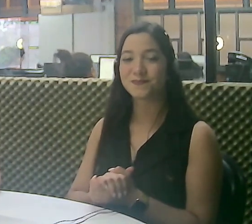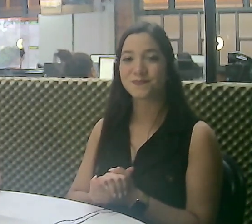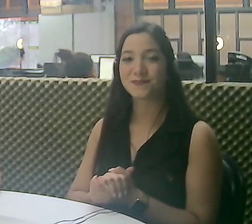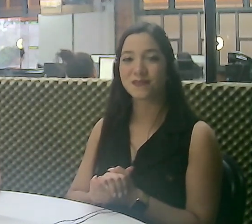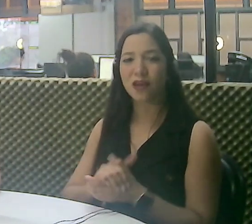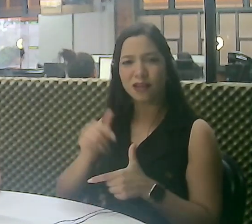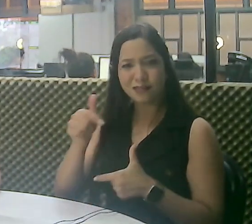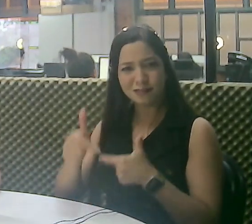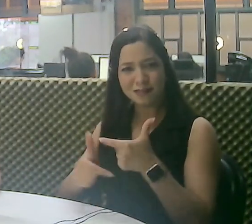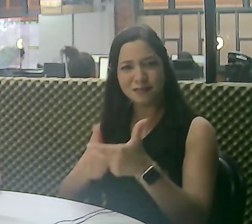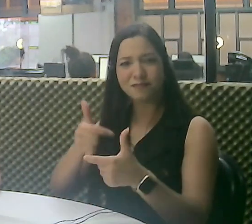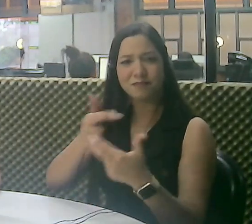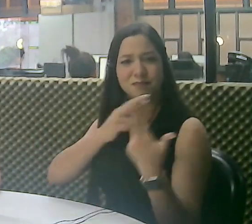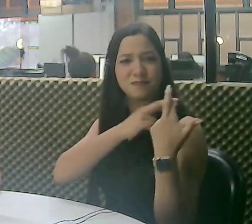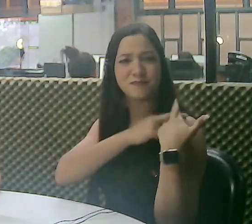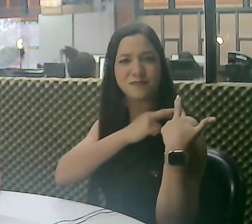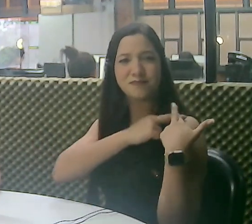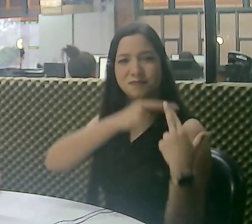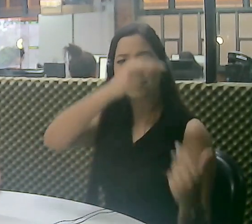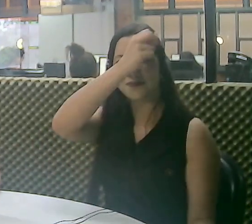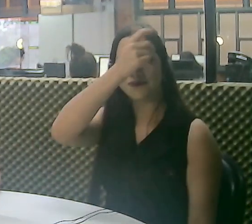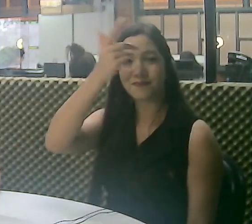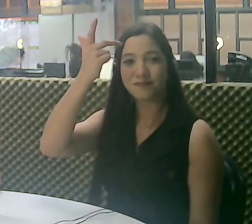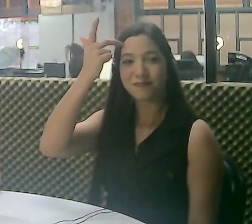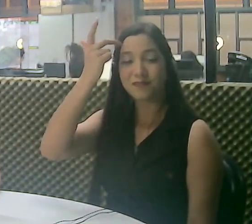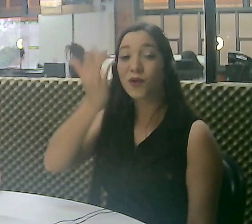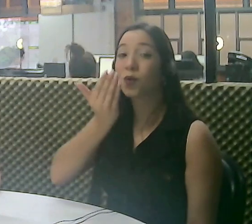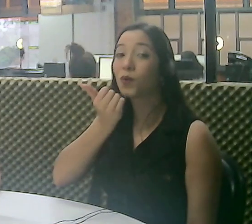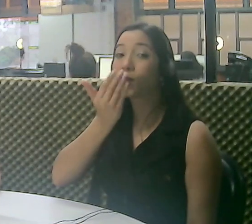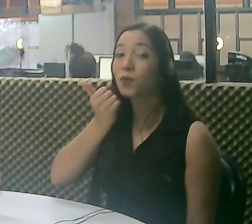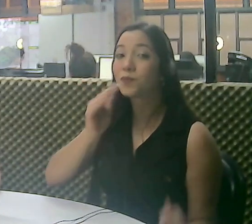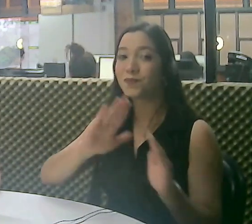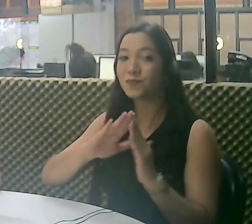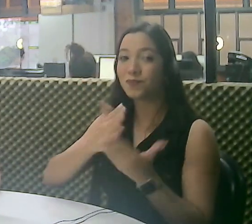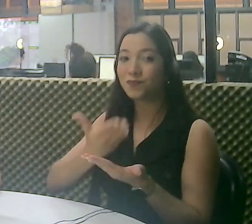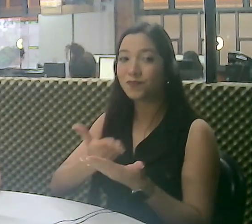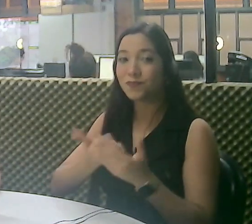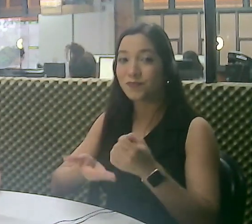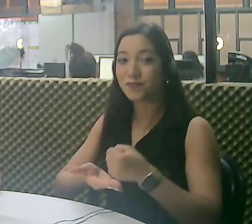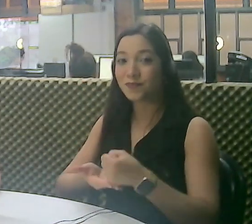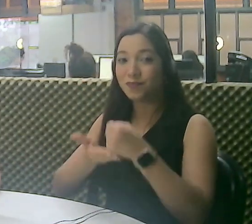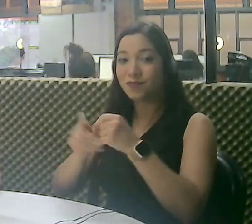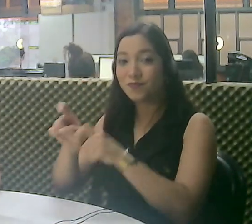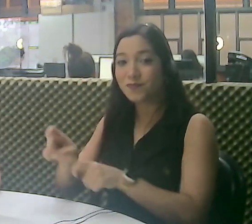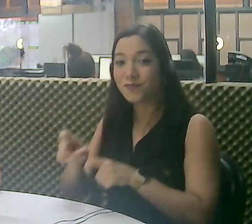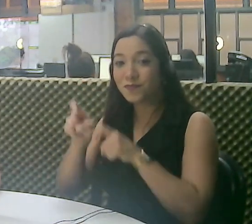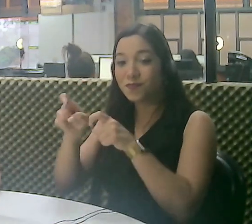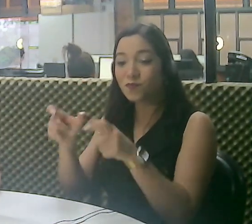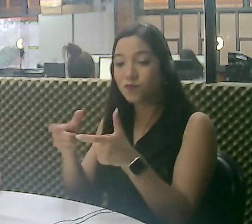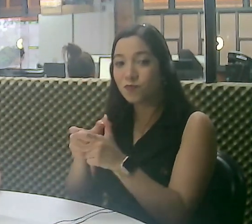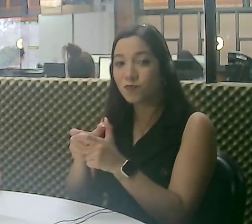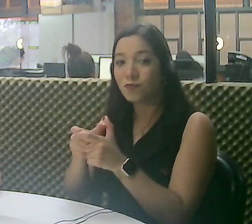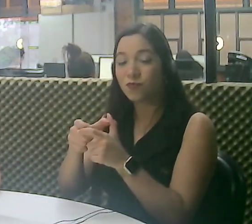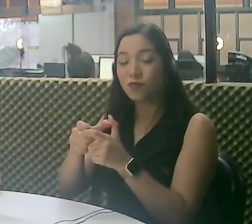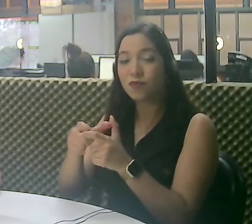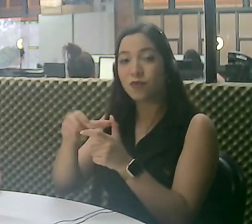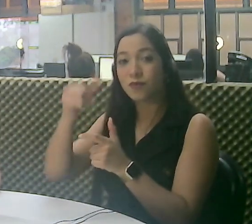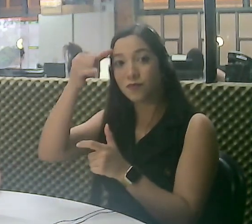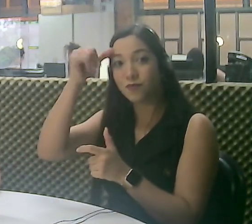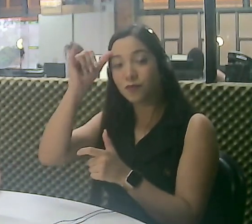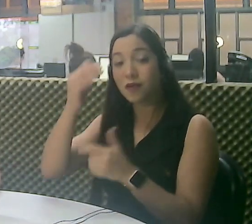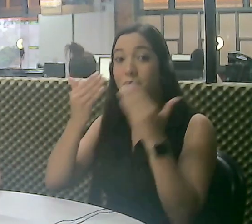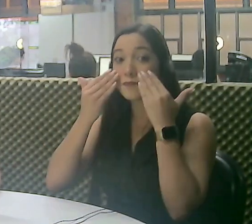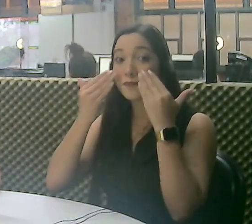O trabalho da Prefeitura de Uberlândia com a merenda escolar e em apoio aos pequenos produtores rurais será destaque em Belo